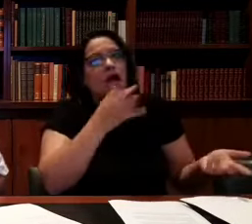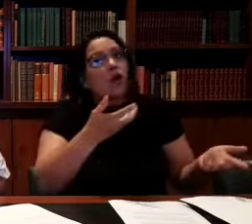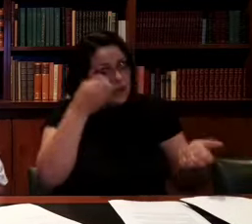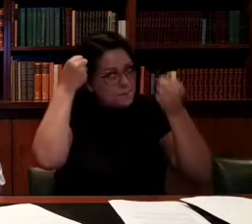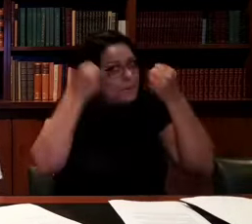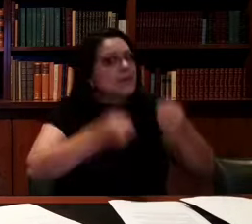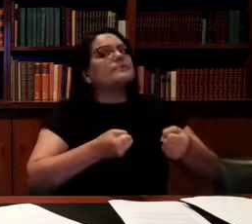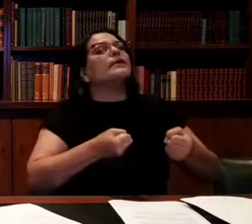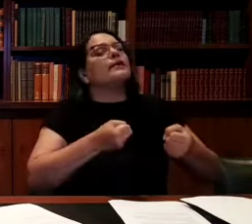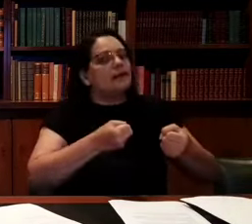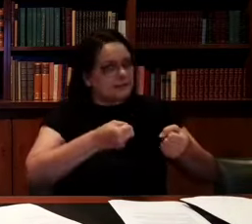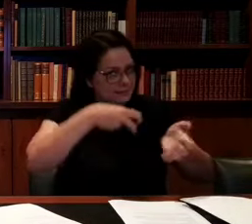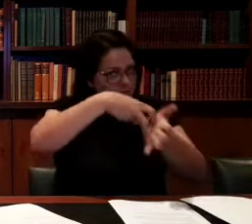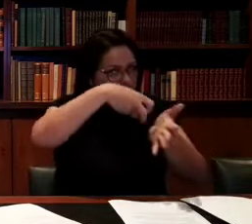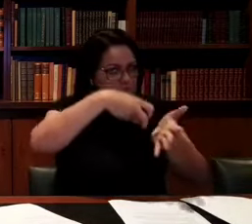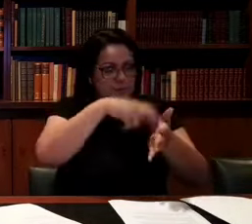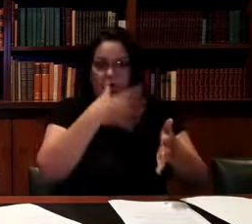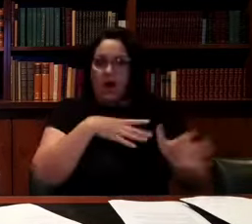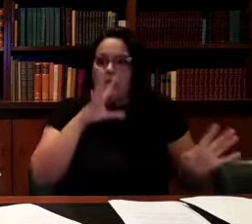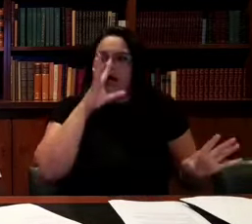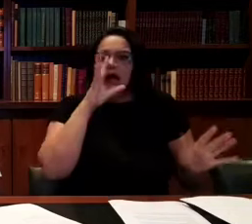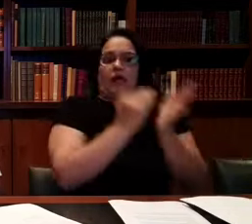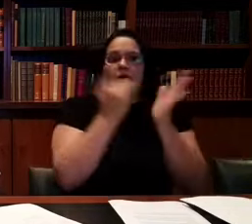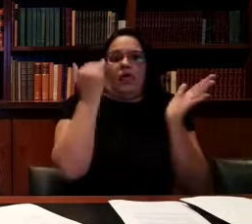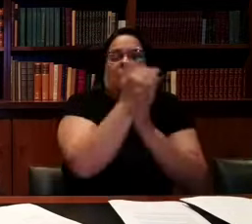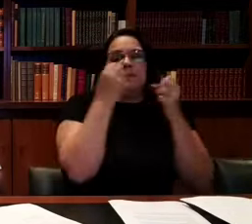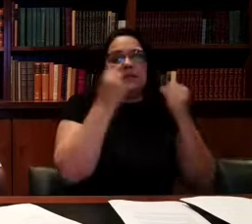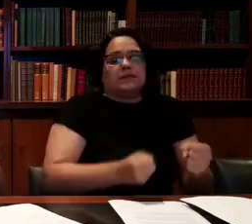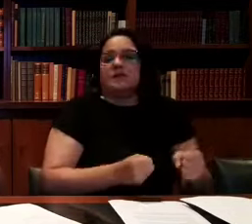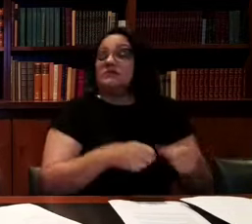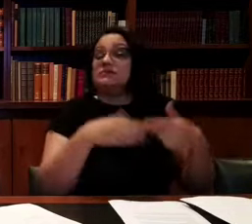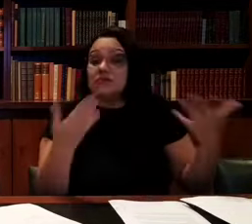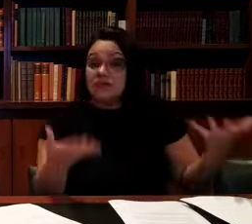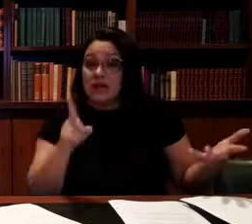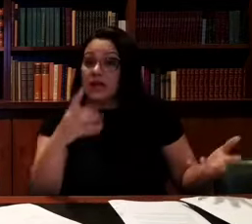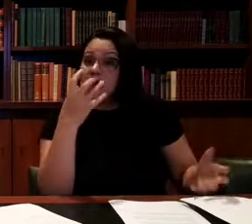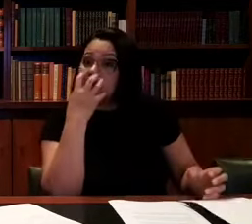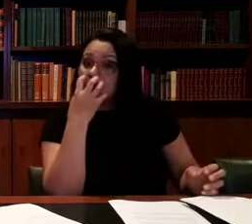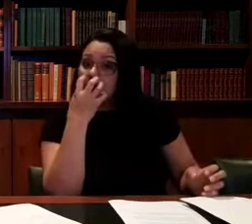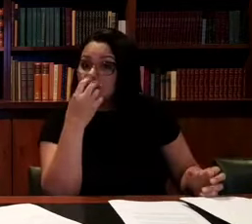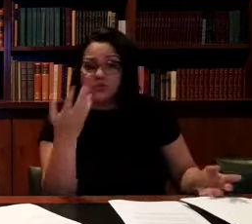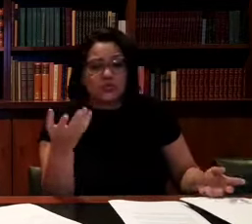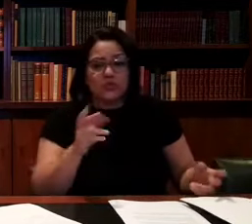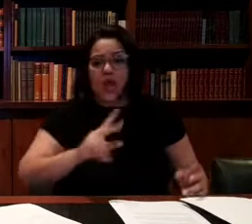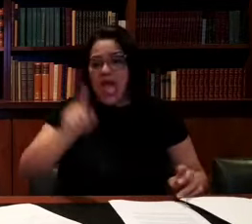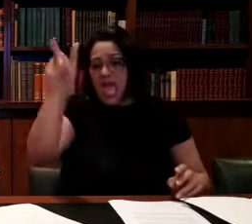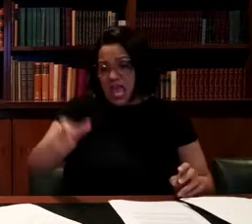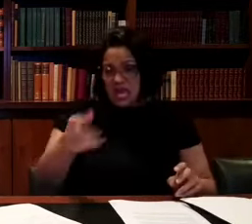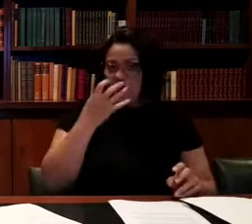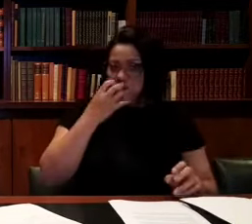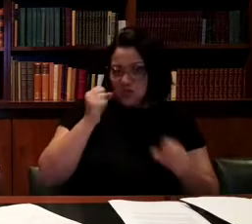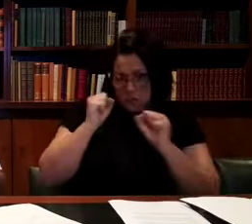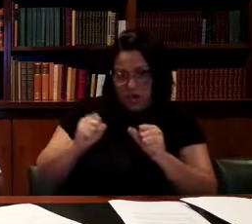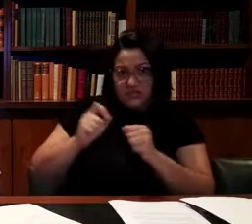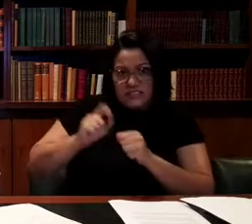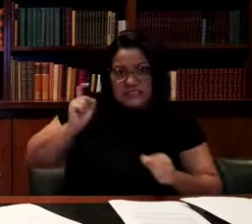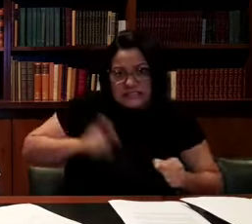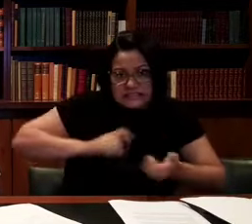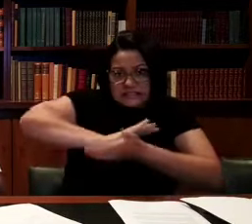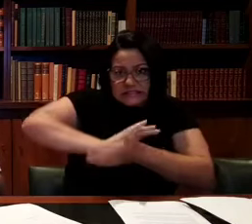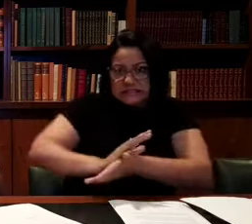pesada velho a pessoa alguns achados apertar excessiva agora por ser um cachorro pensa não justifica nada a gente